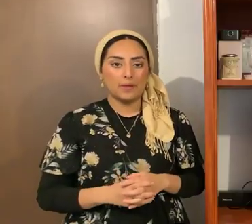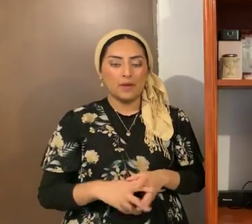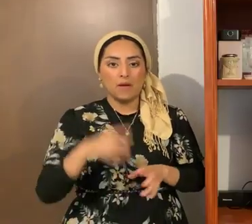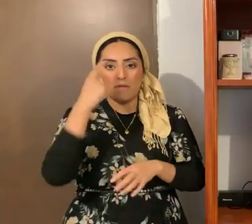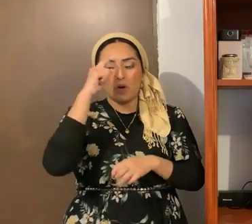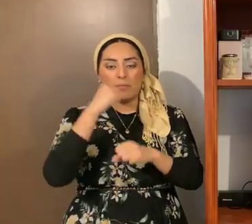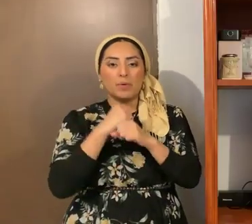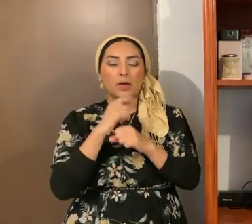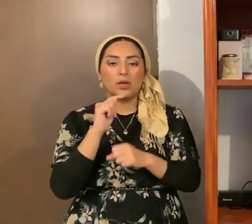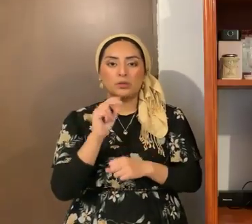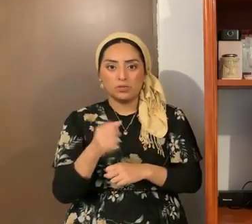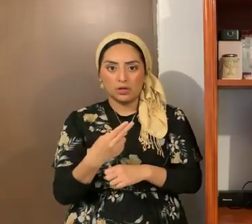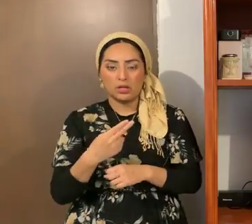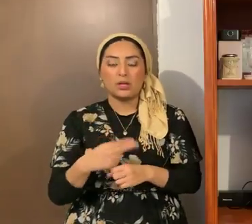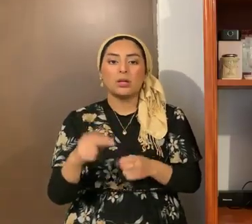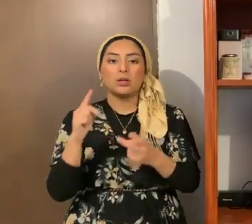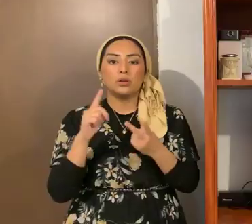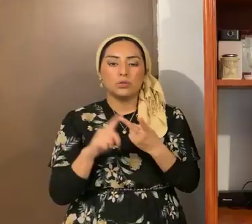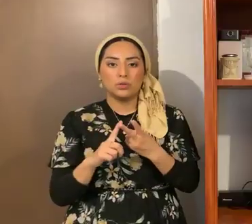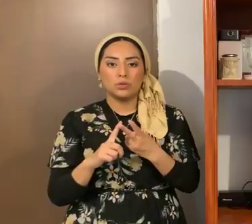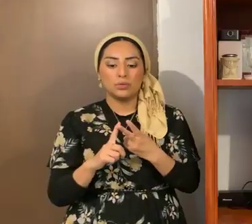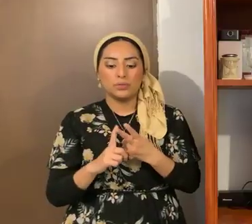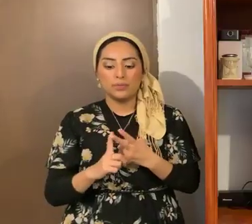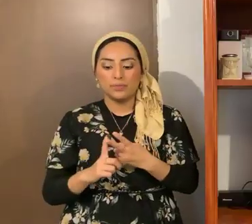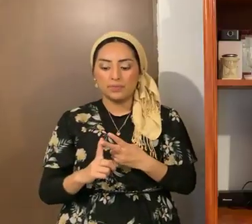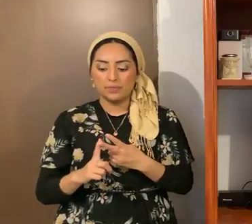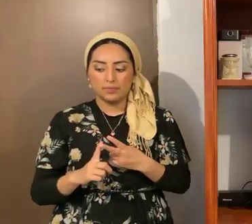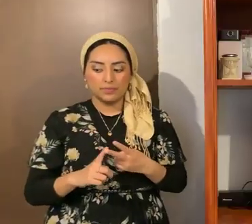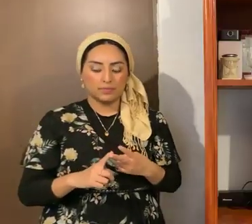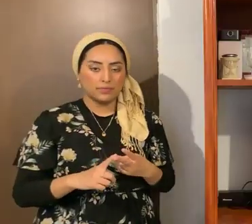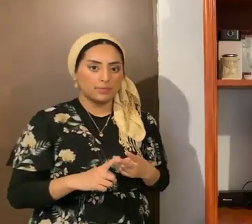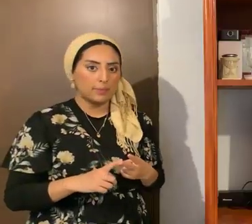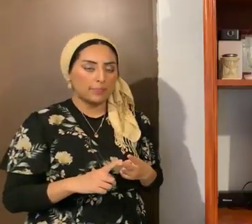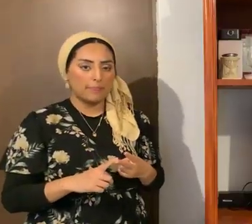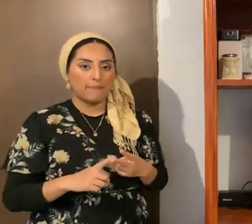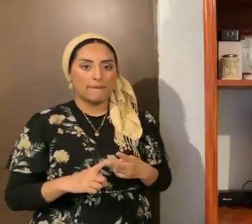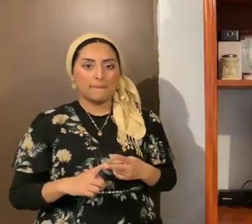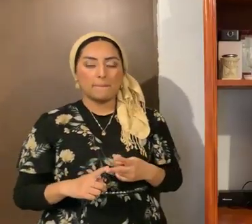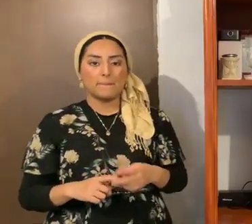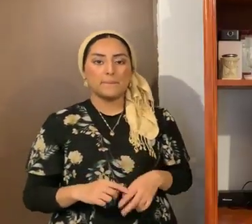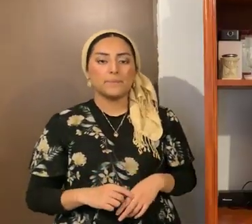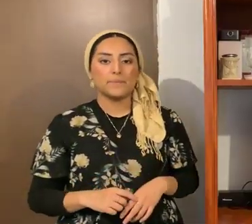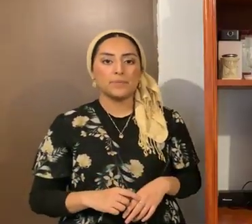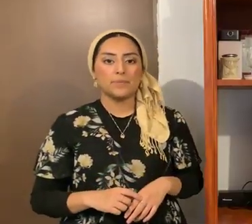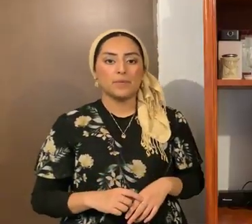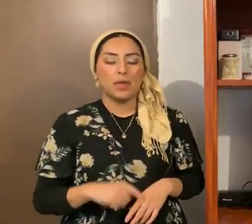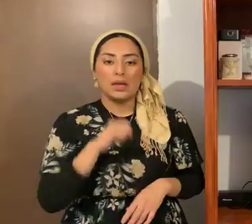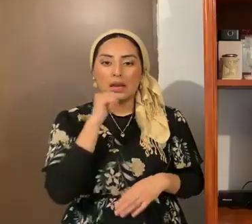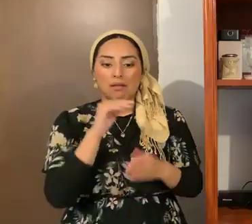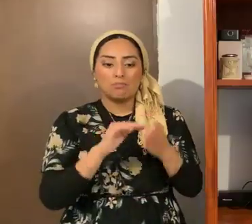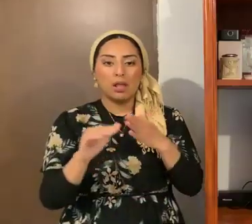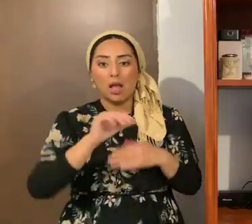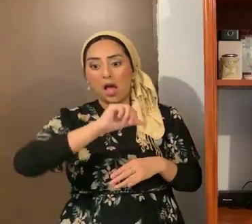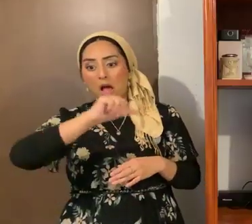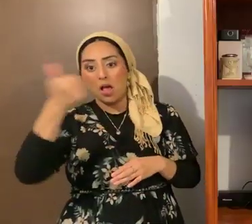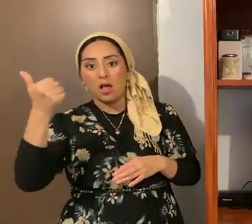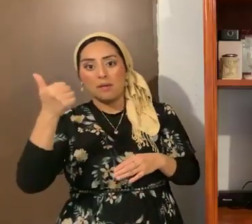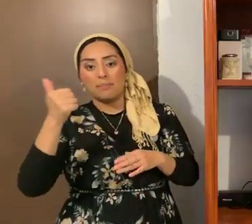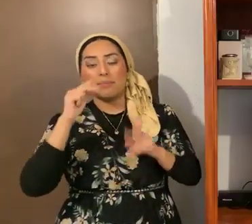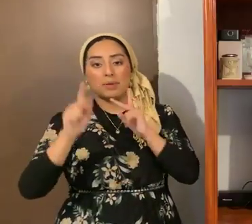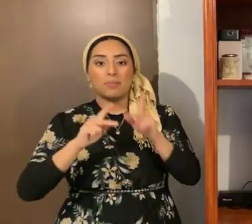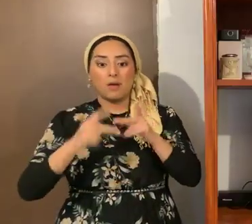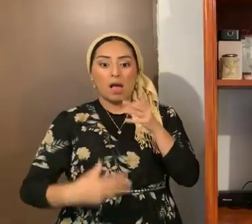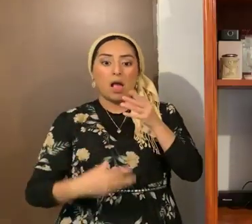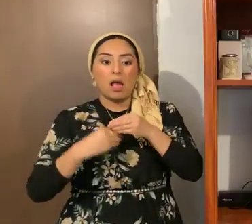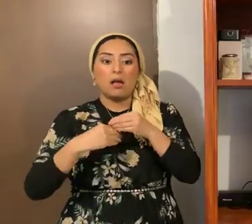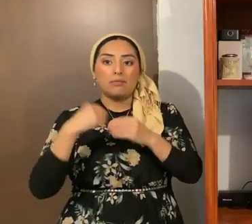Para proteger la Torah. 2. Punto 2, amados Ahim. Para evitar que otros se rebelaran. Para evitar que otros